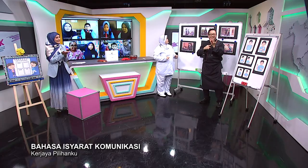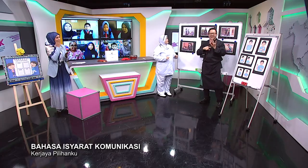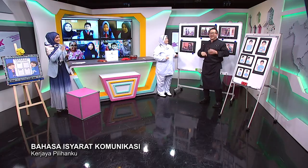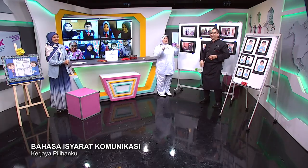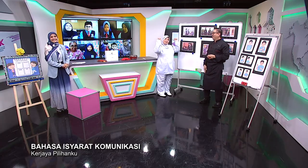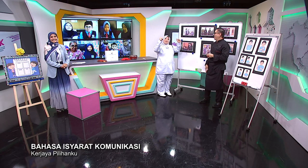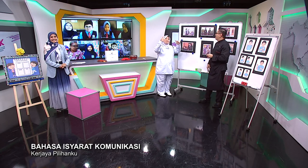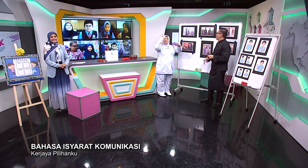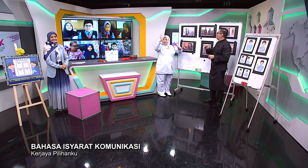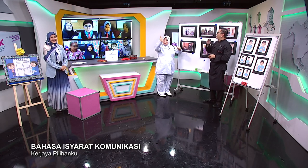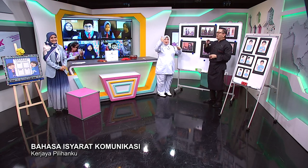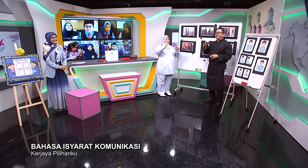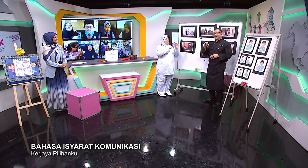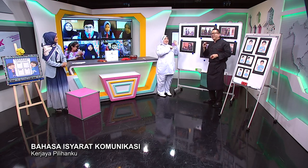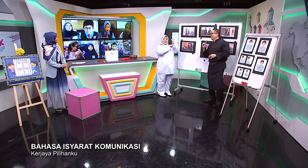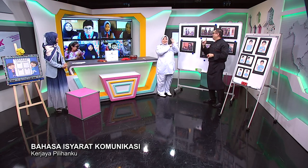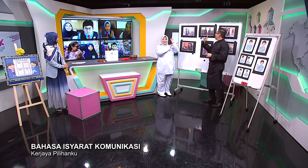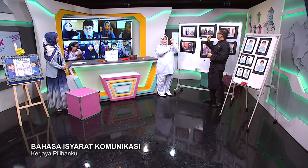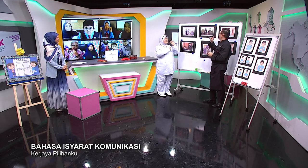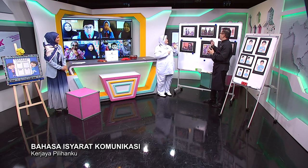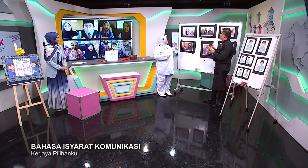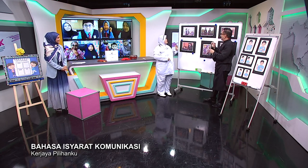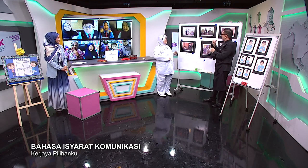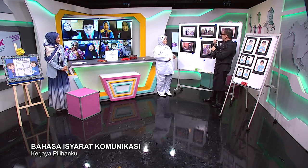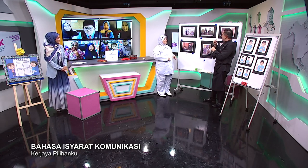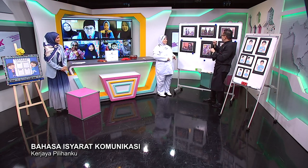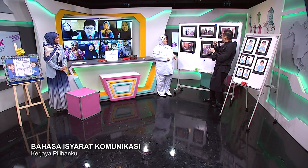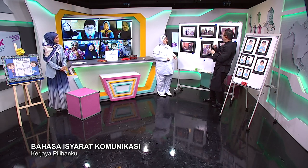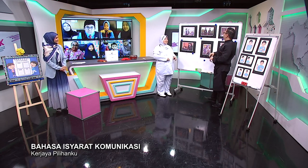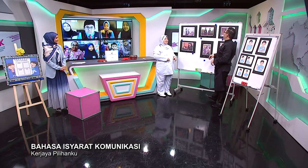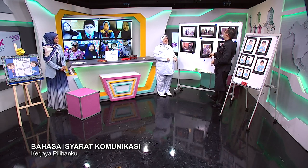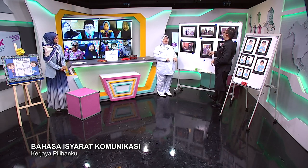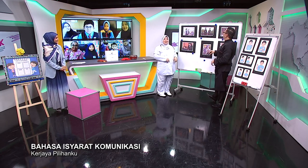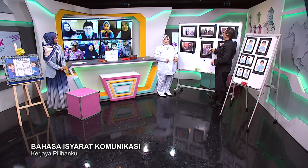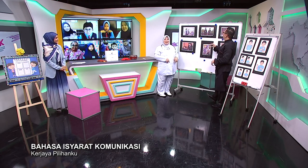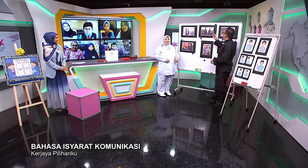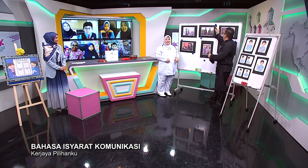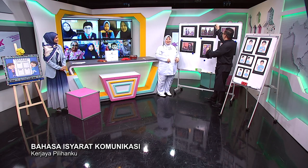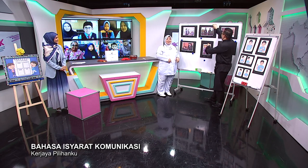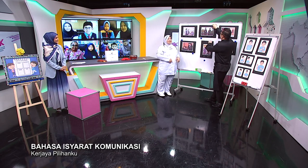Boleh. Okey, murid-murid. Okay. Sedia mula. Sedia.